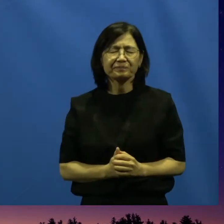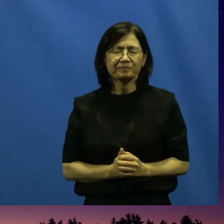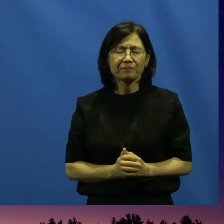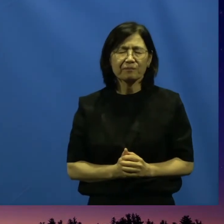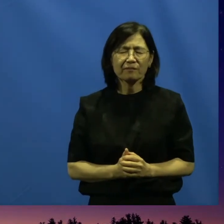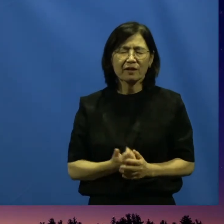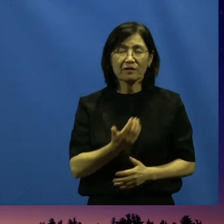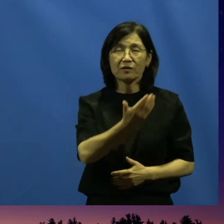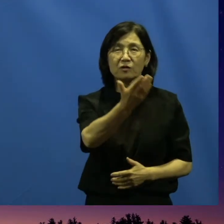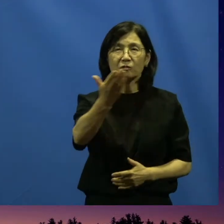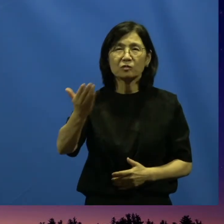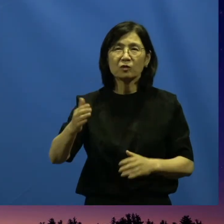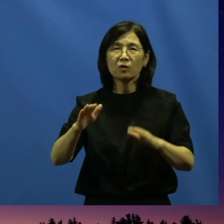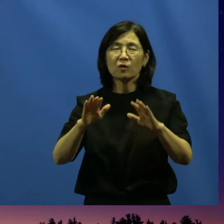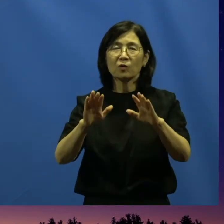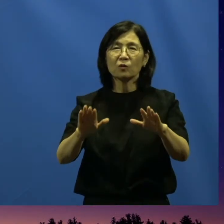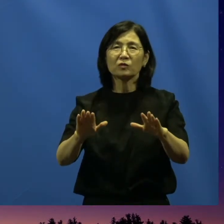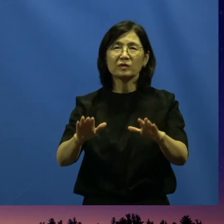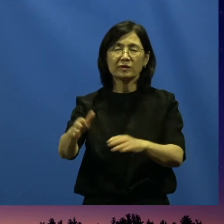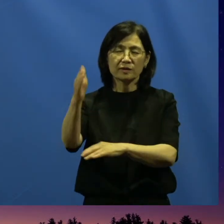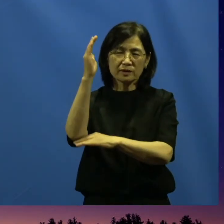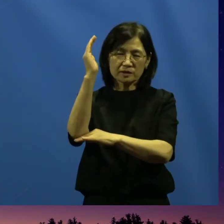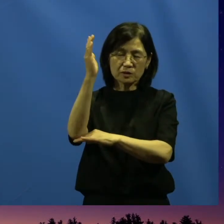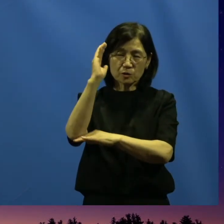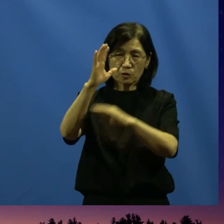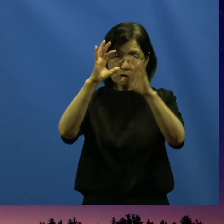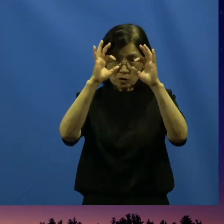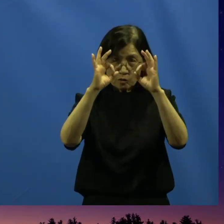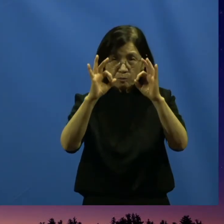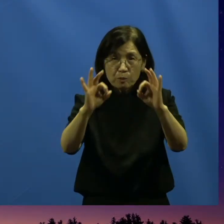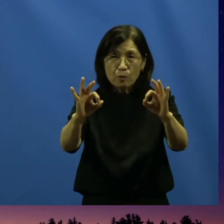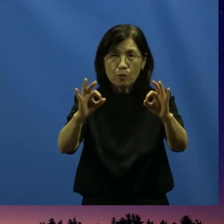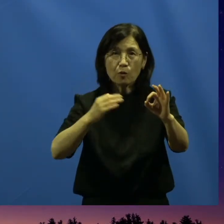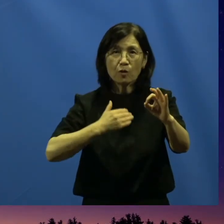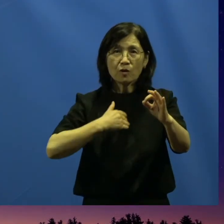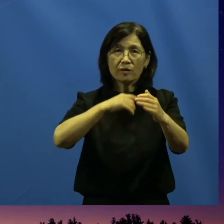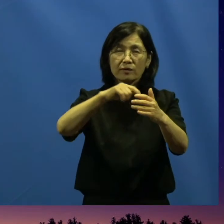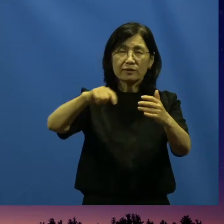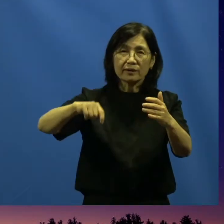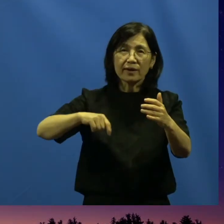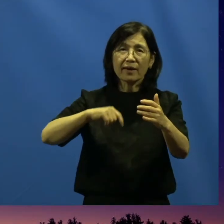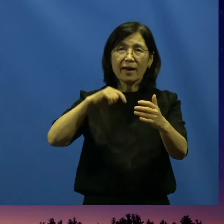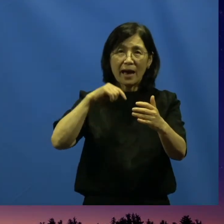사랑하는 성도 여러분, 오늘 말씀을 우리가 들으면서 우리의 안에 한 가지 결론은